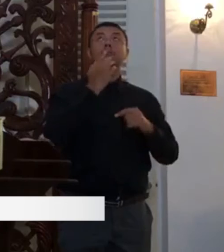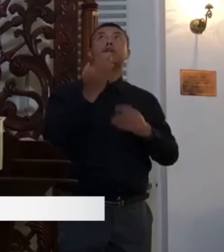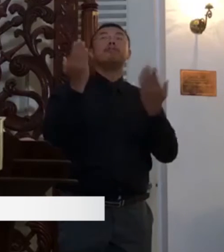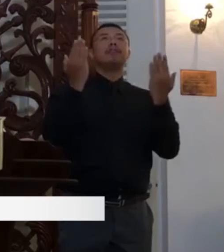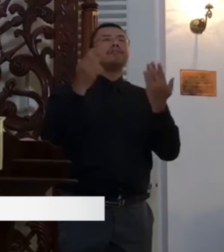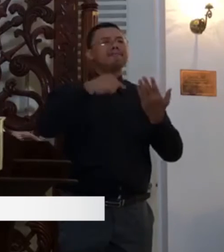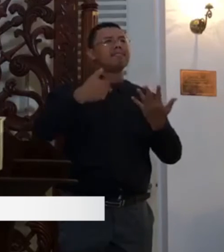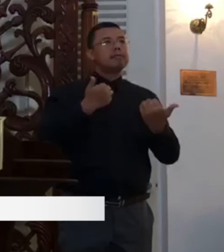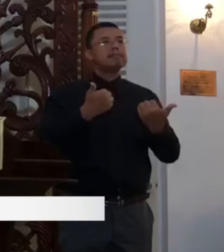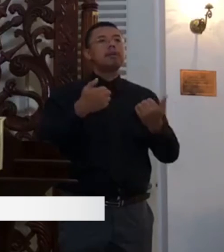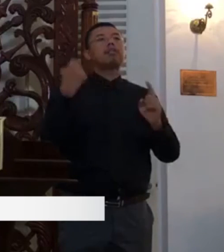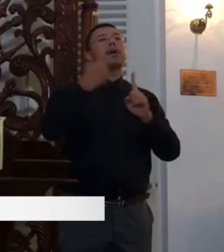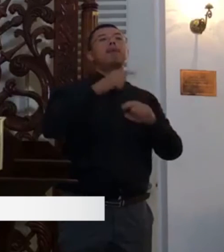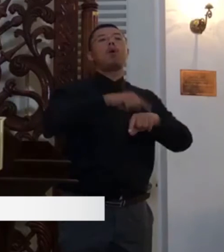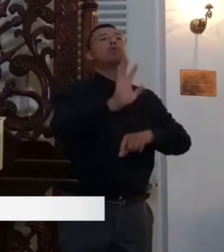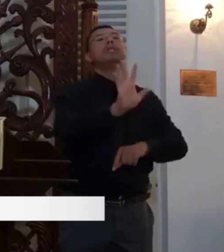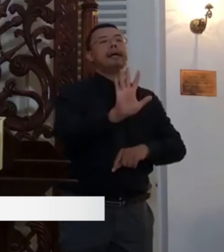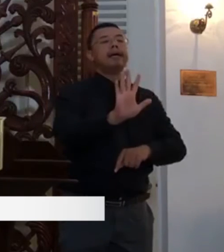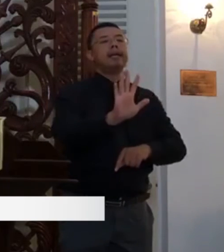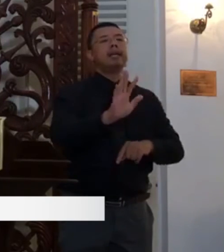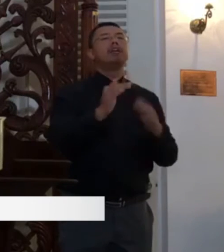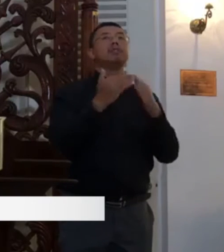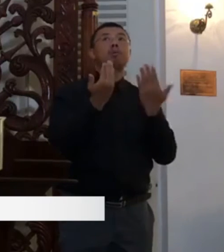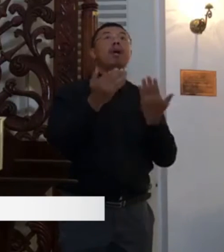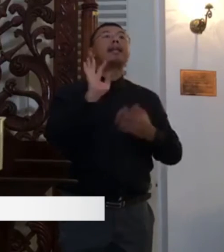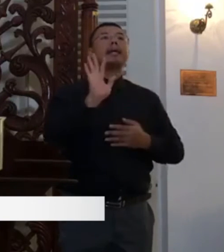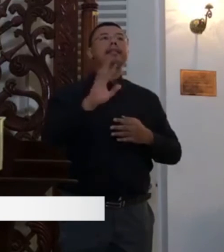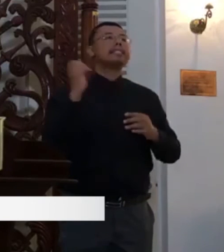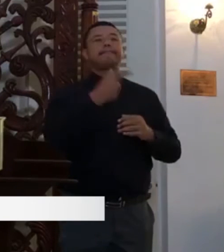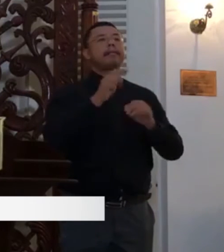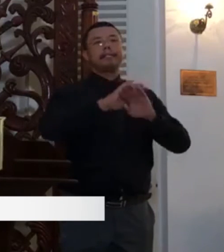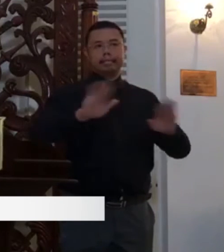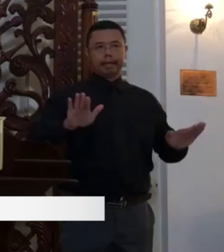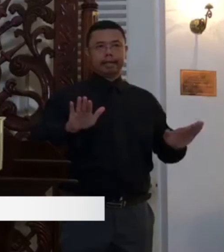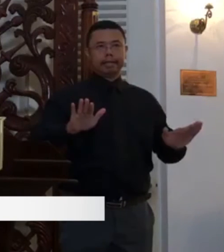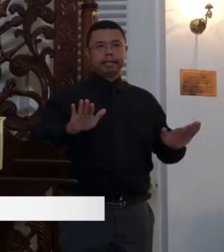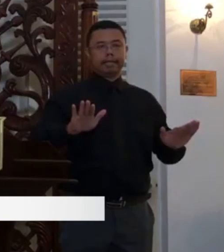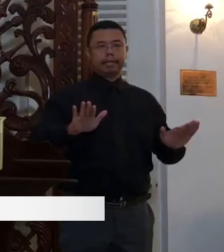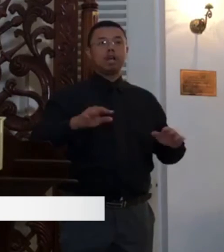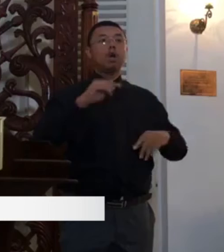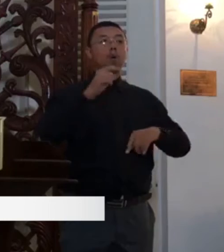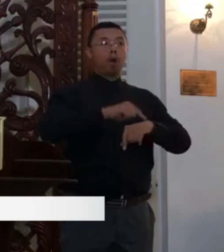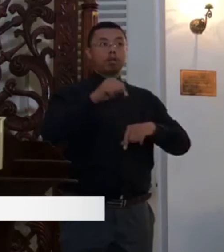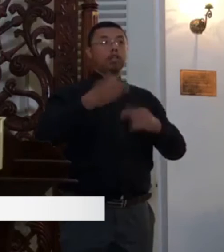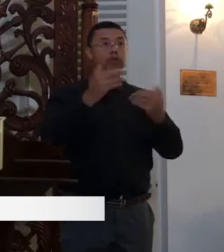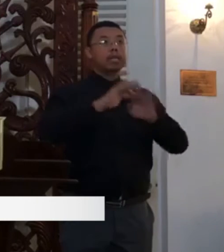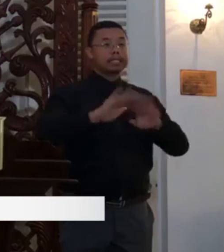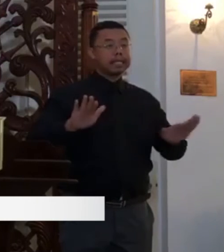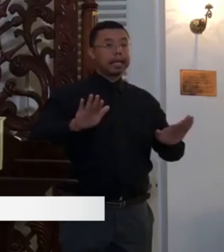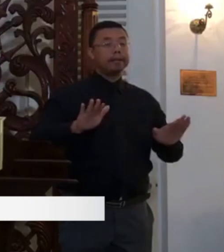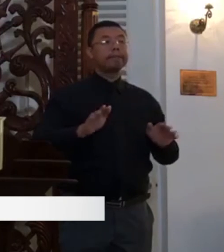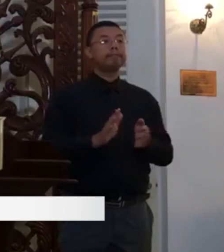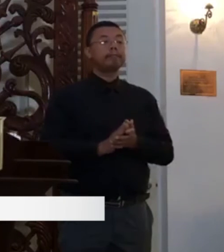mudah-mudahan kita tak harus memperpanjang. Mudah-mudahan nantinya akan segera lewat. Dan ketika ini lewat,